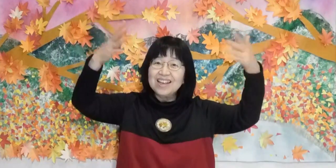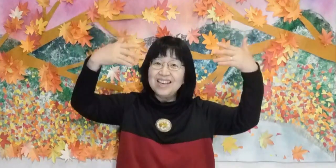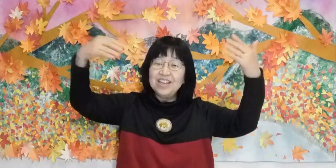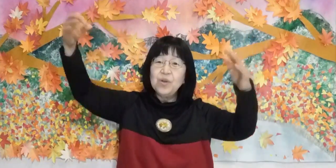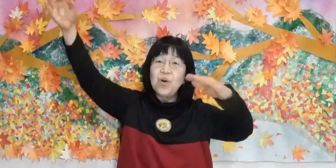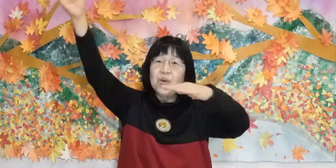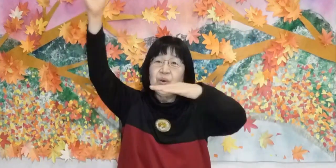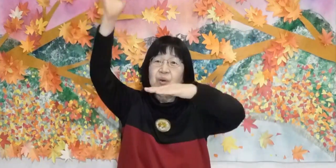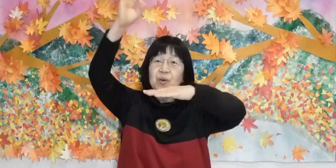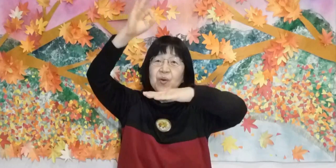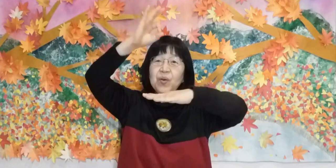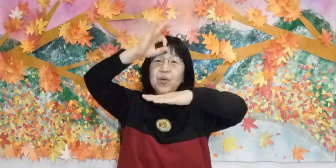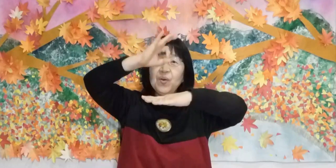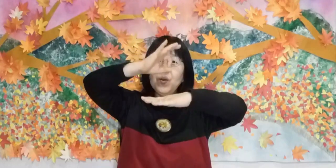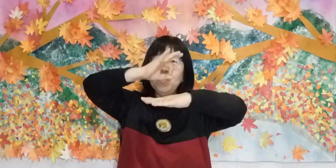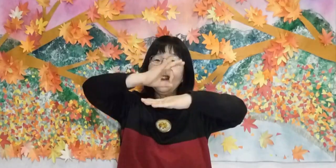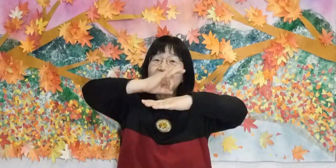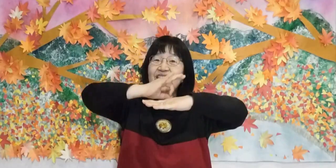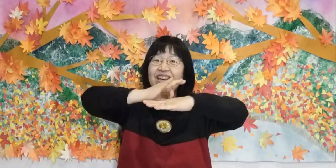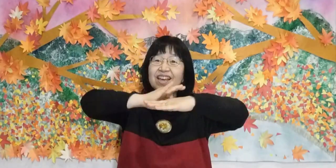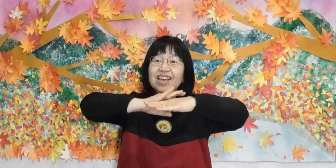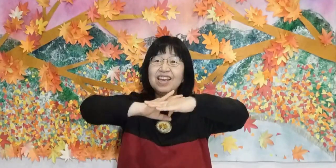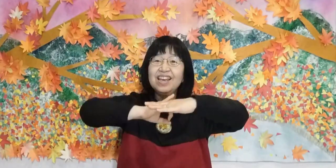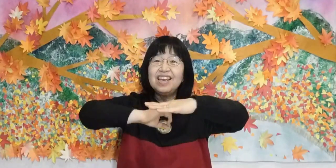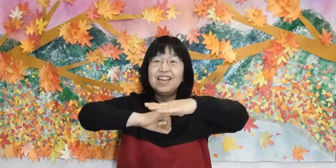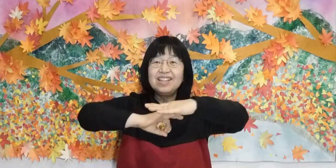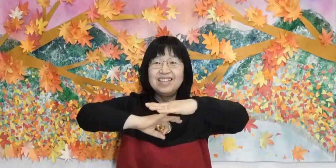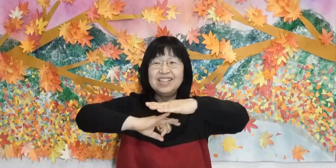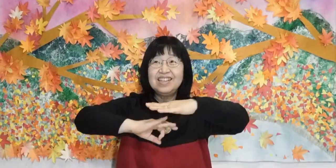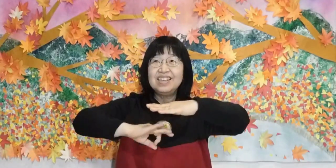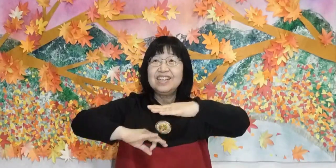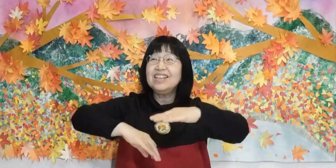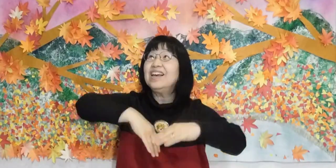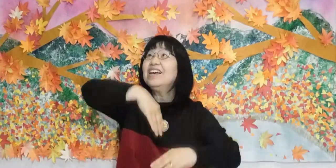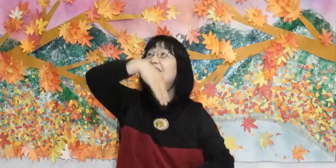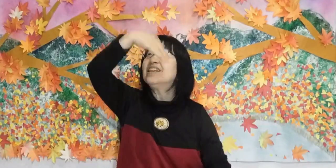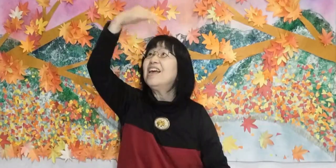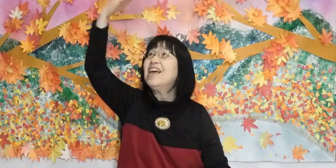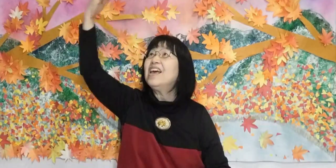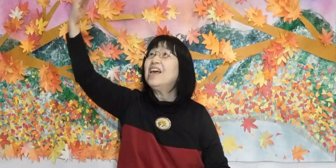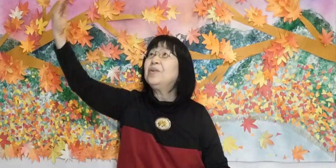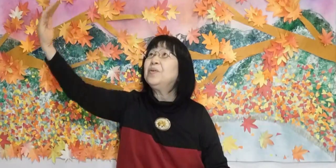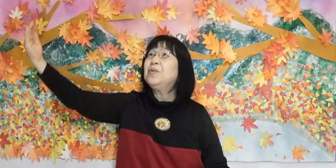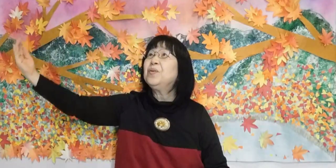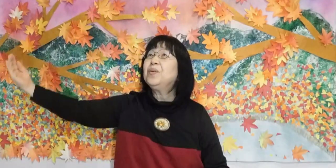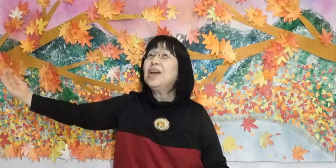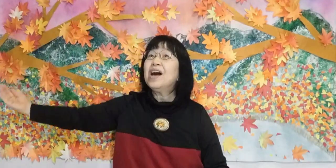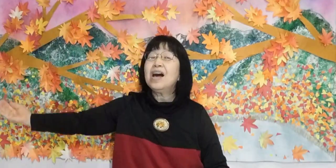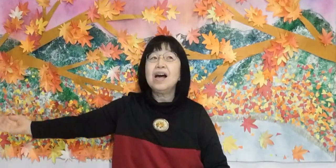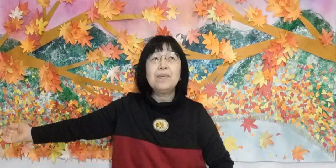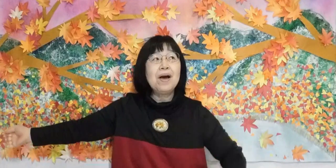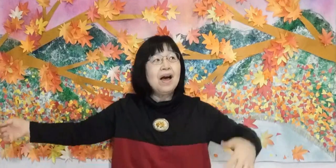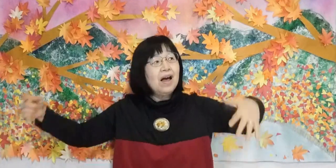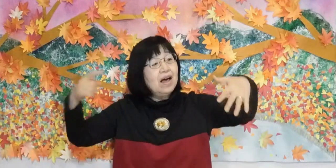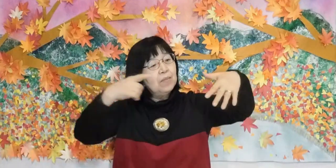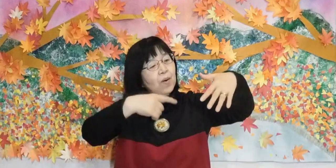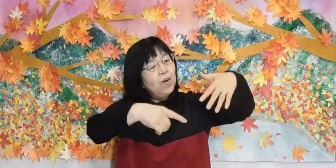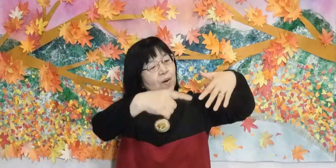秋の夕日に照る山も